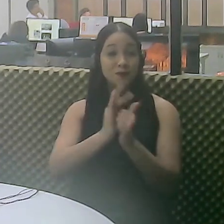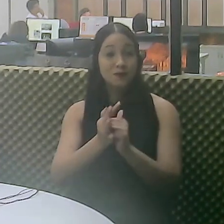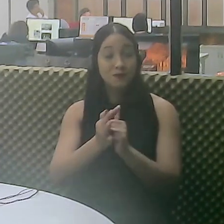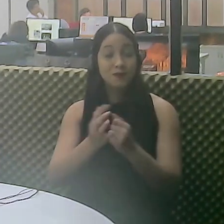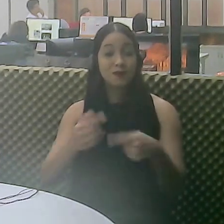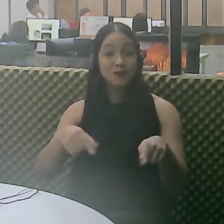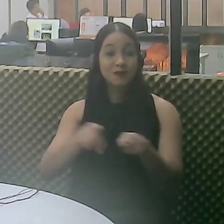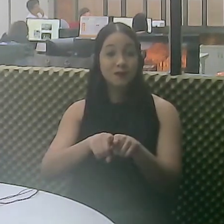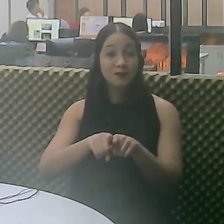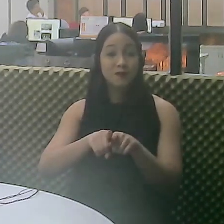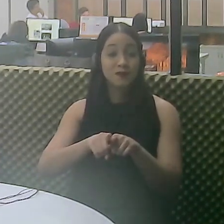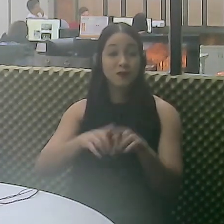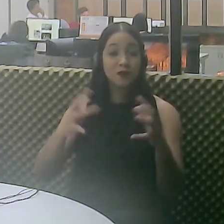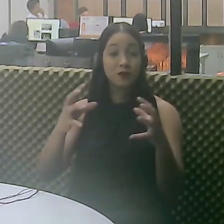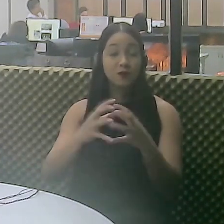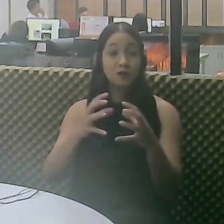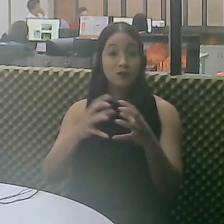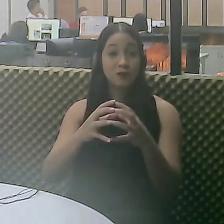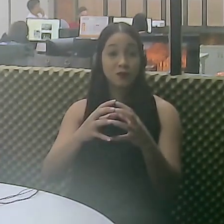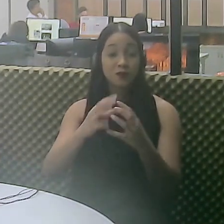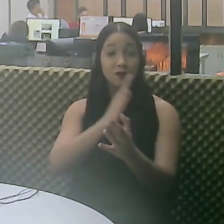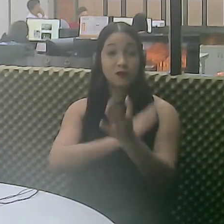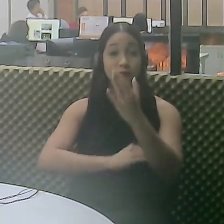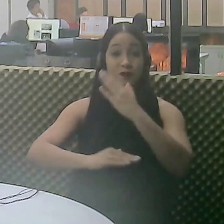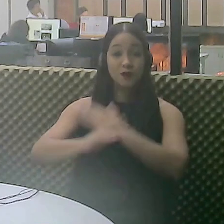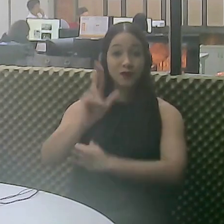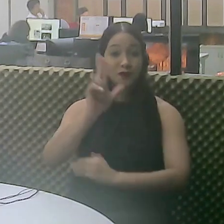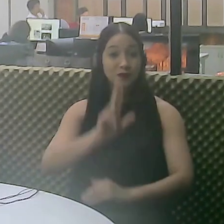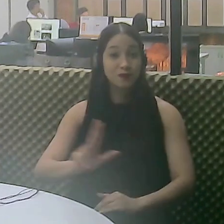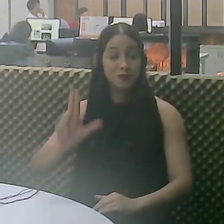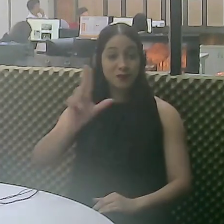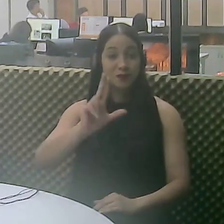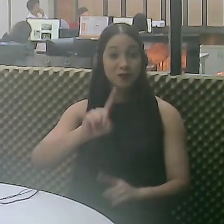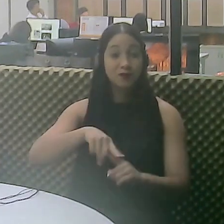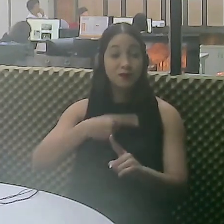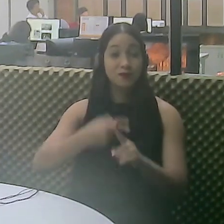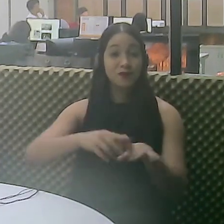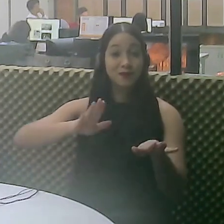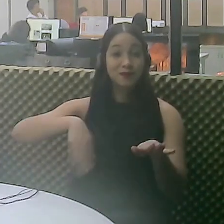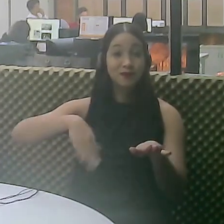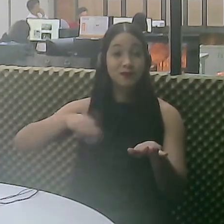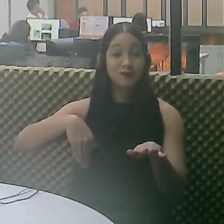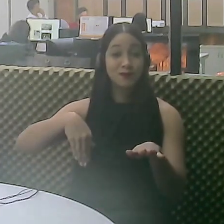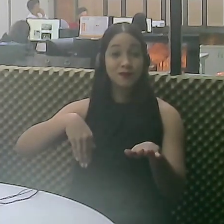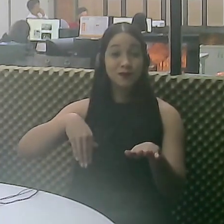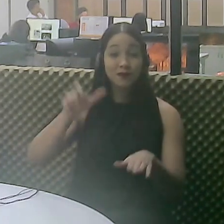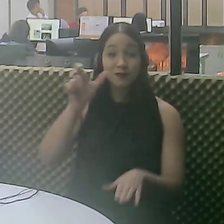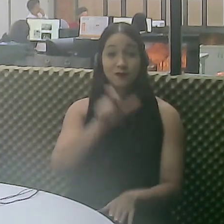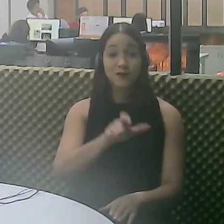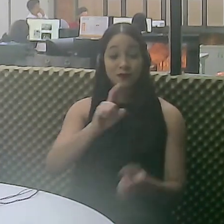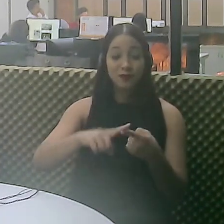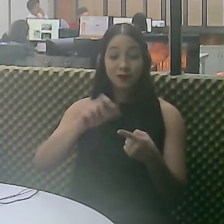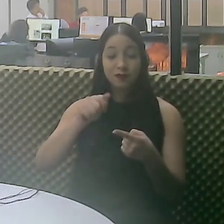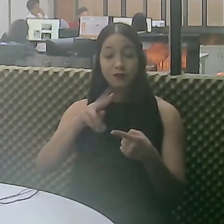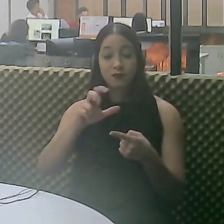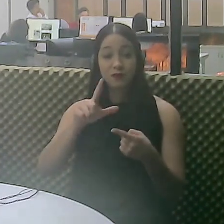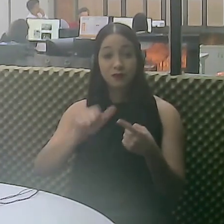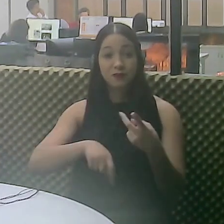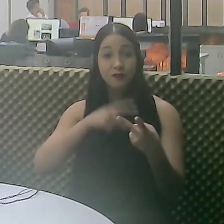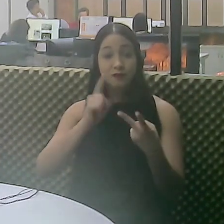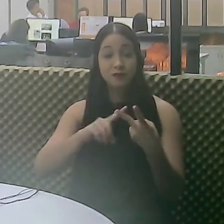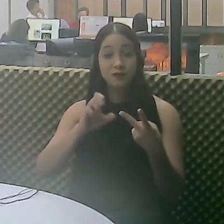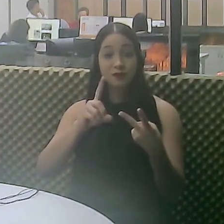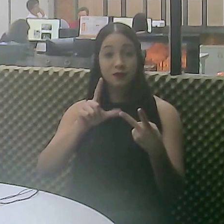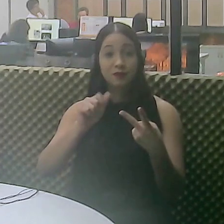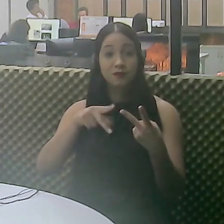em parceria com o Clube Desportivo para Deficientes de Uberlândia e o Praia Clube, os para-atletas Ângela Teixeira,